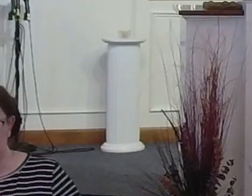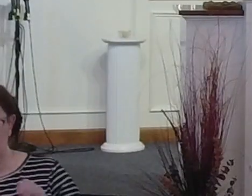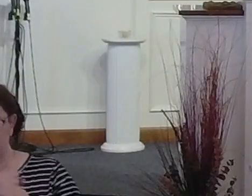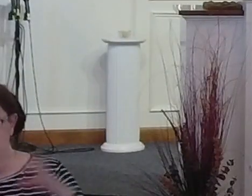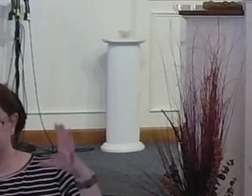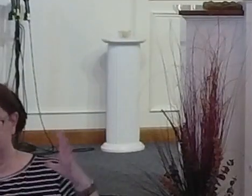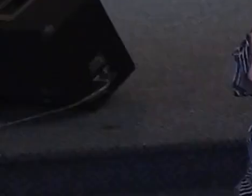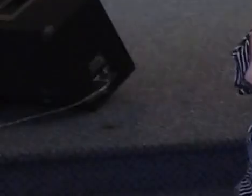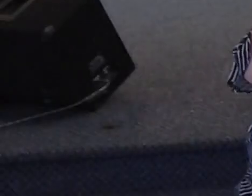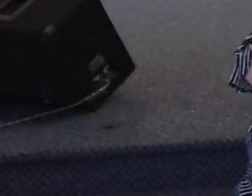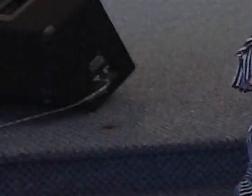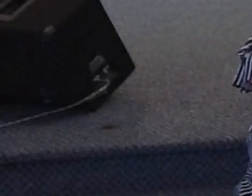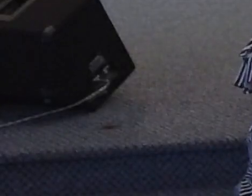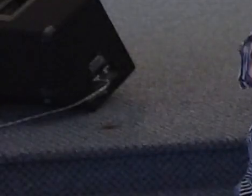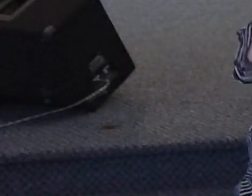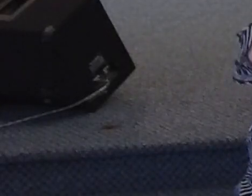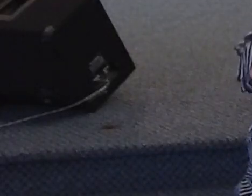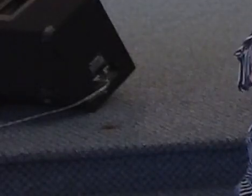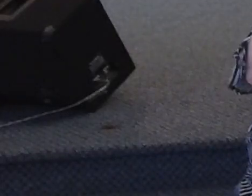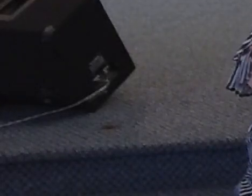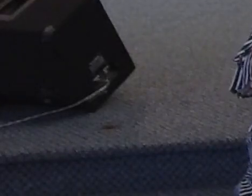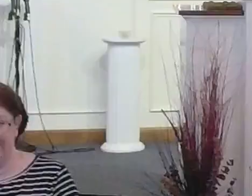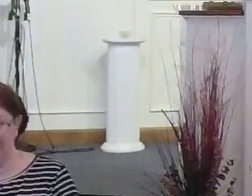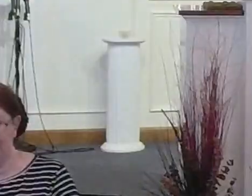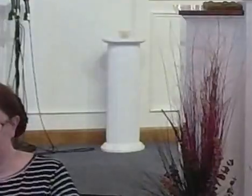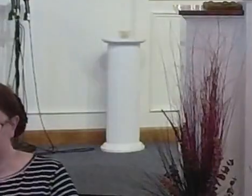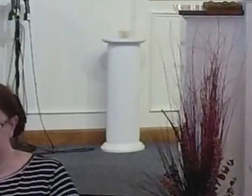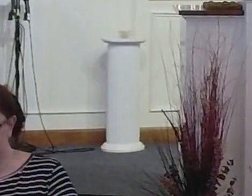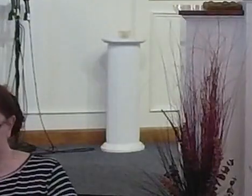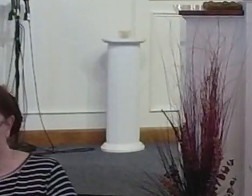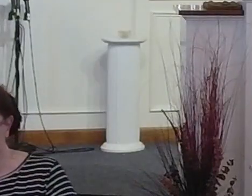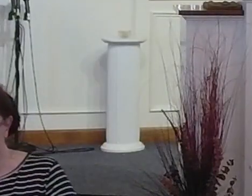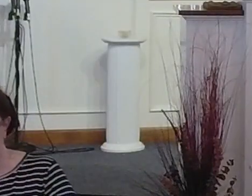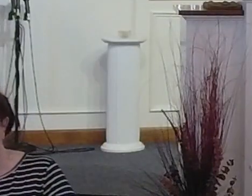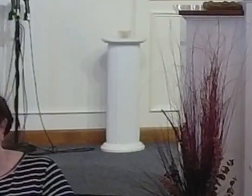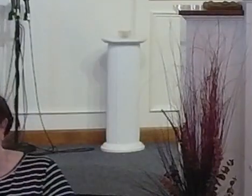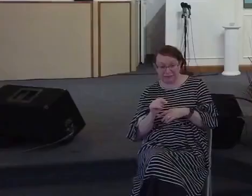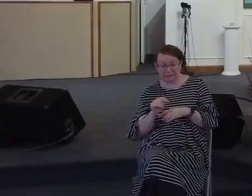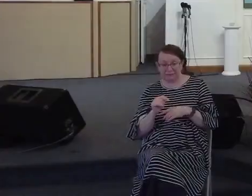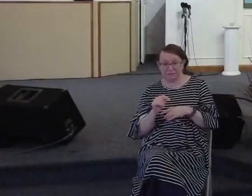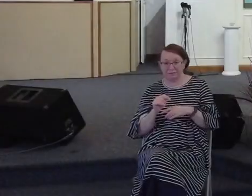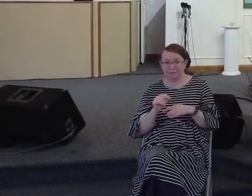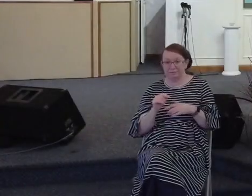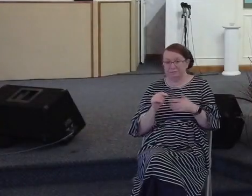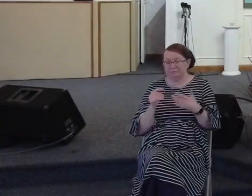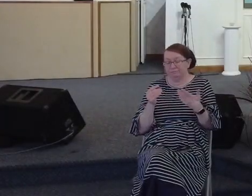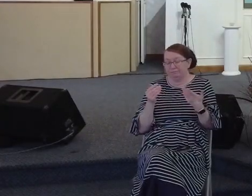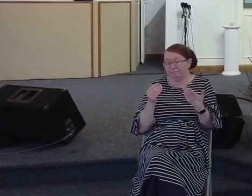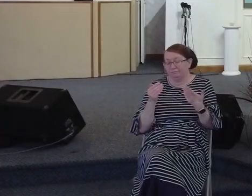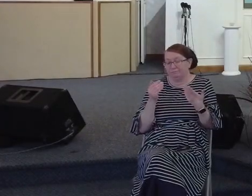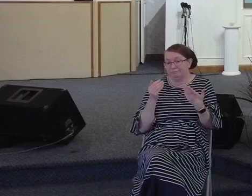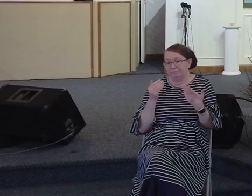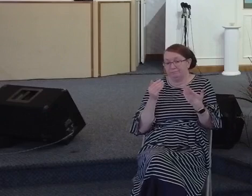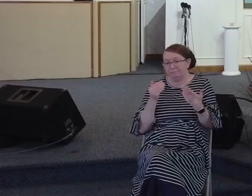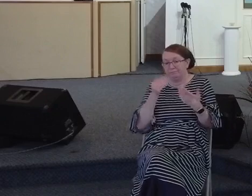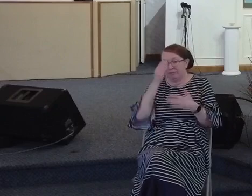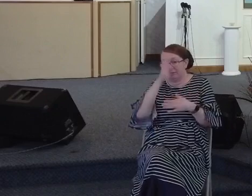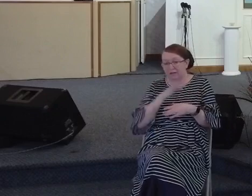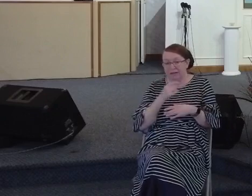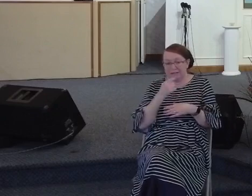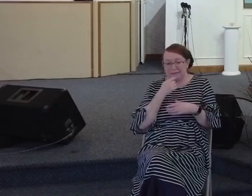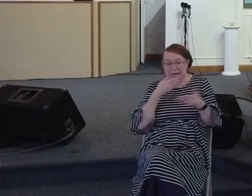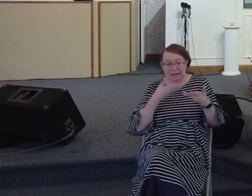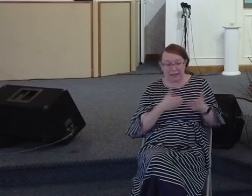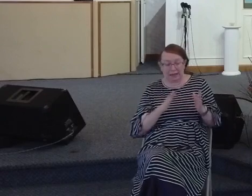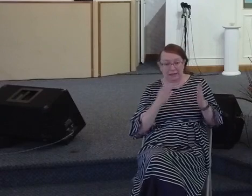¿Sabes qué? Quizás fuimos creados de una explosión que Dios es que Dios creó. Yo no sé si estaba ahí, no hay muchos